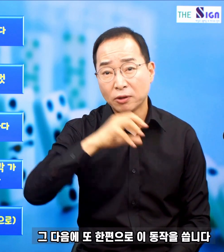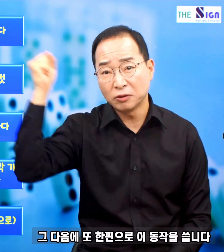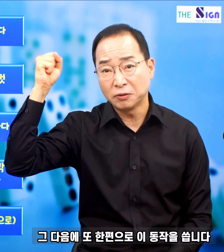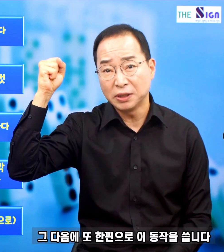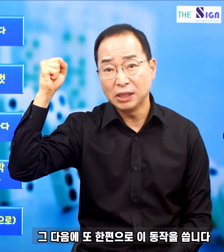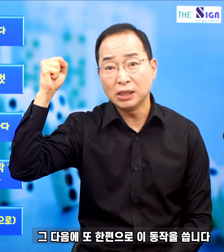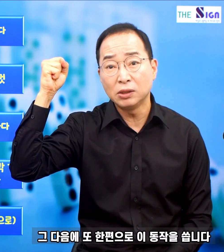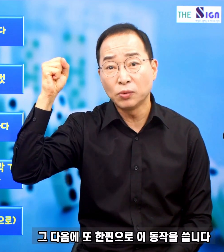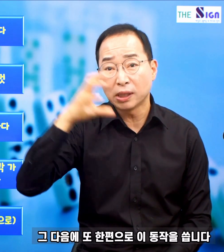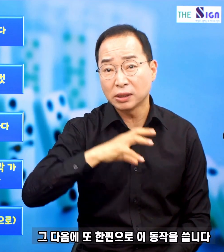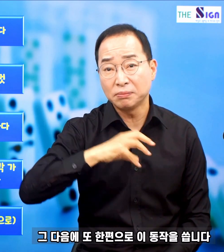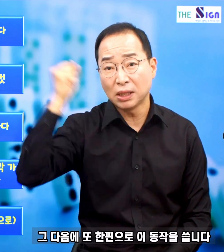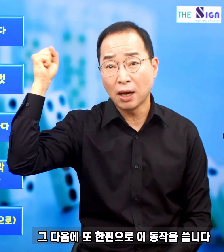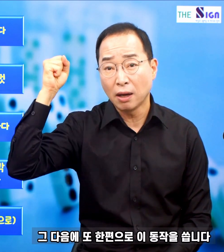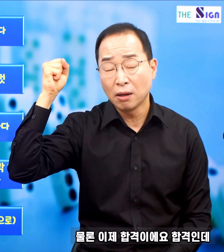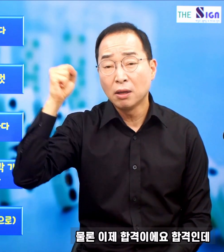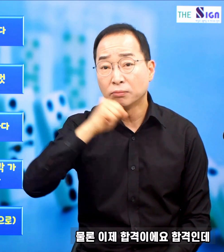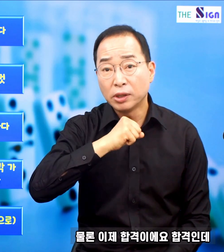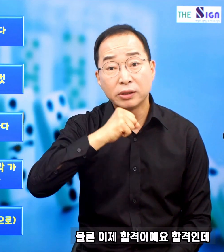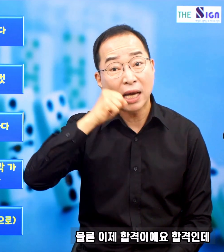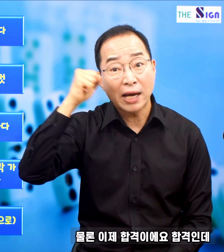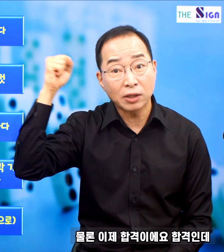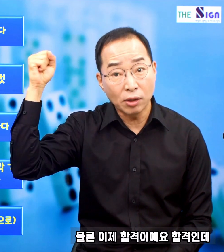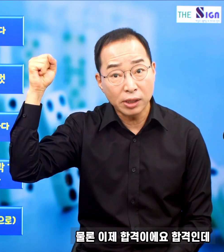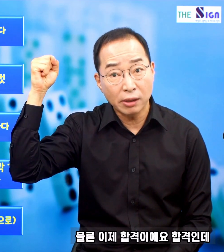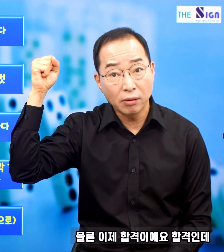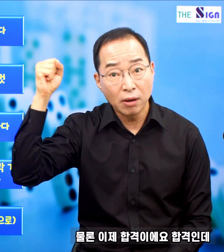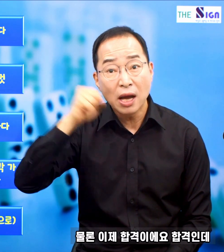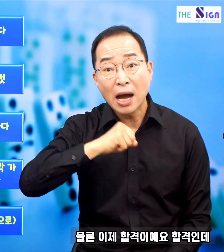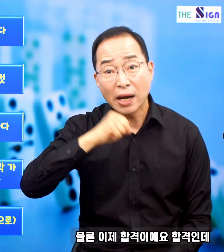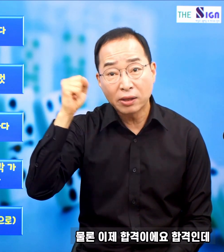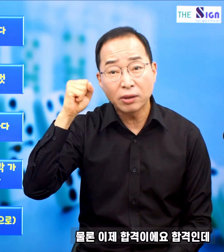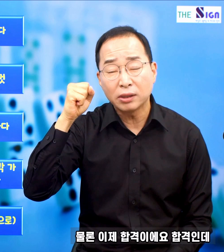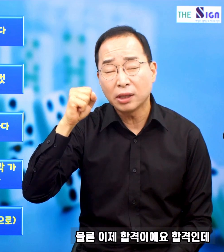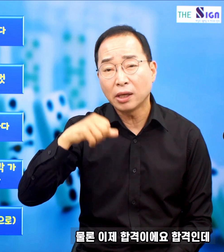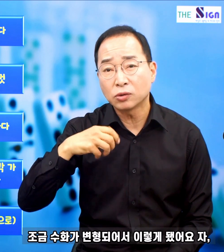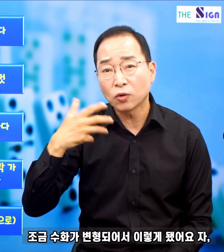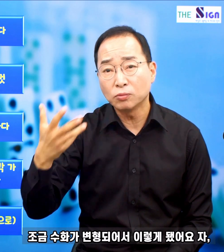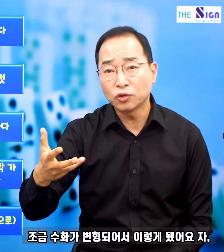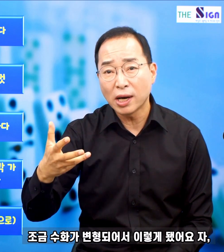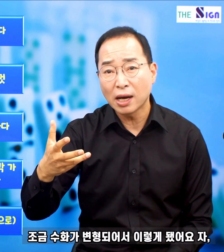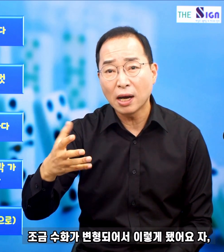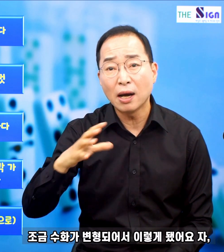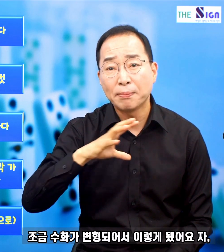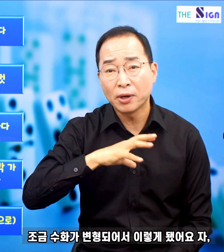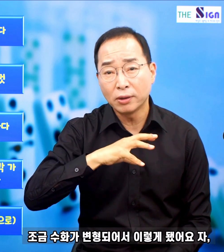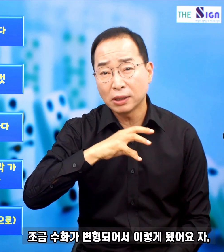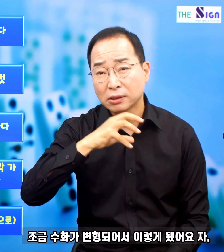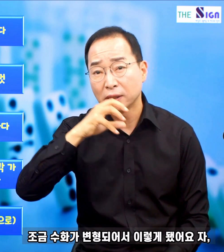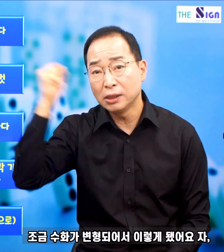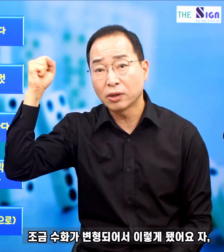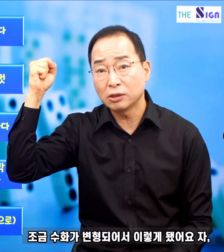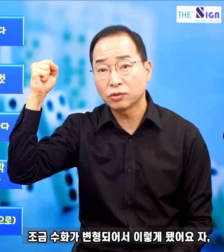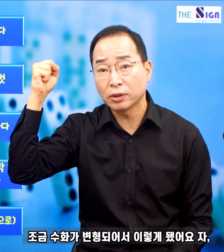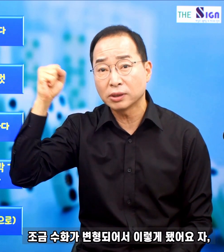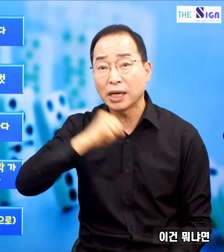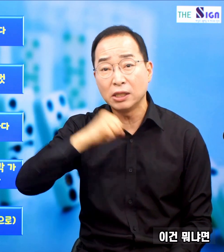한편으로 이 동작을 씁니다. 물론 이제 합격이에요. 합격인데 조금 수화가 변형돼서 이렇게도 써요. 자, 이건